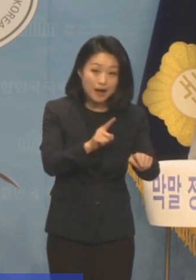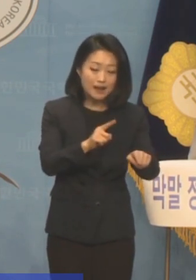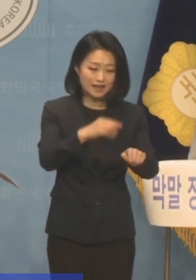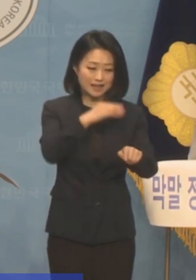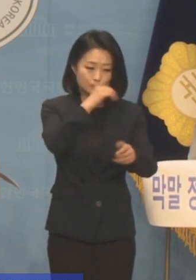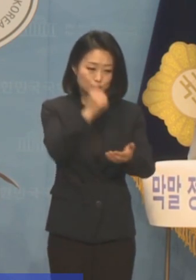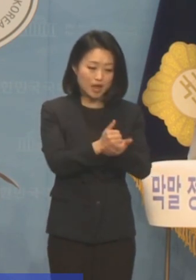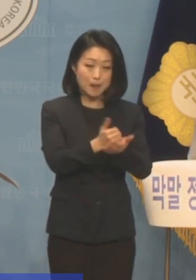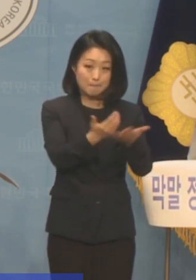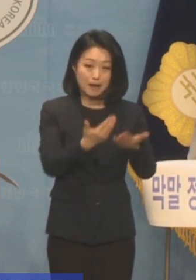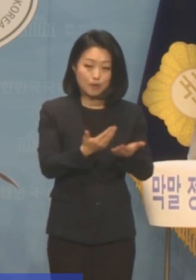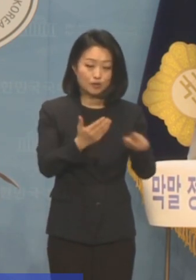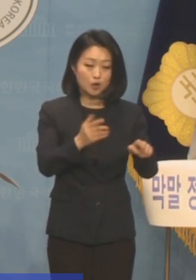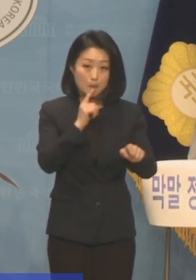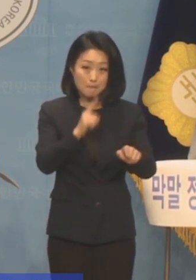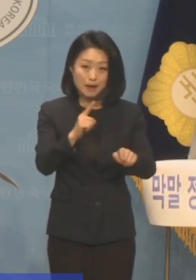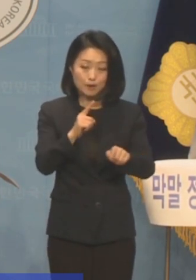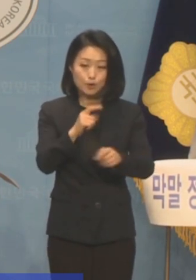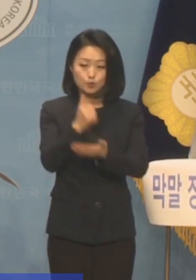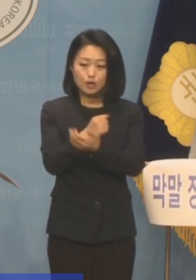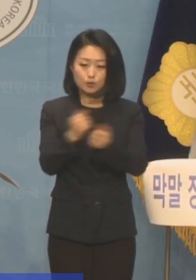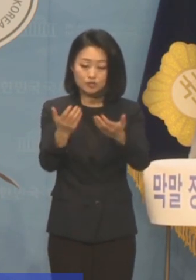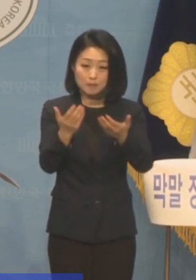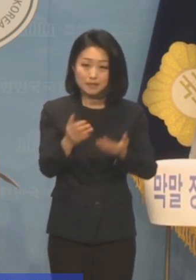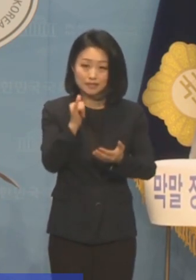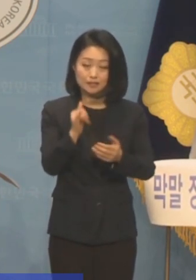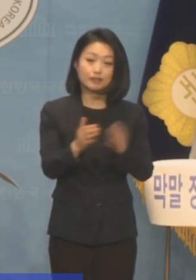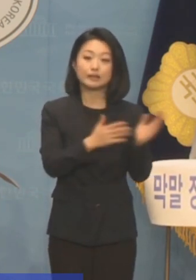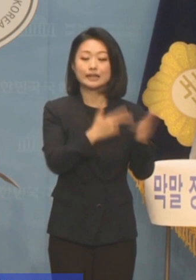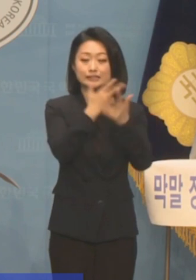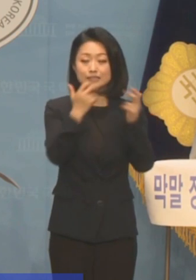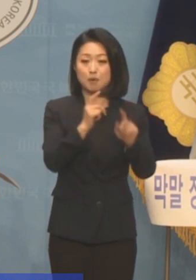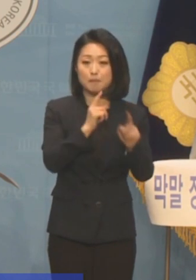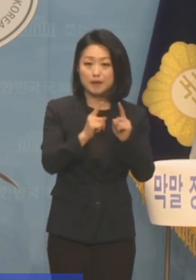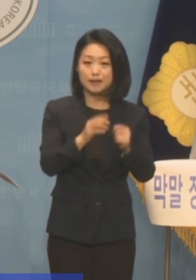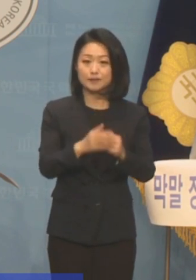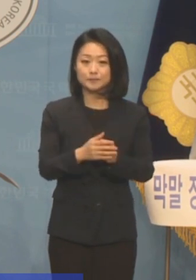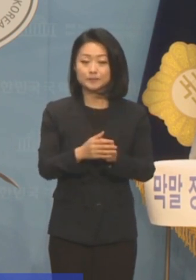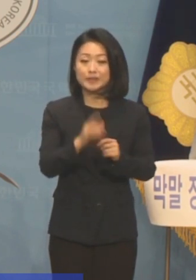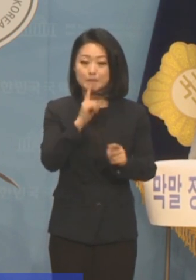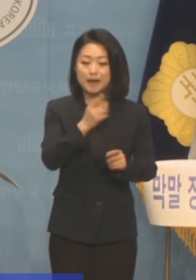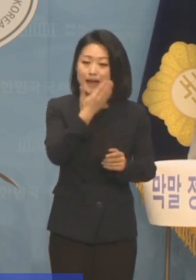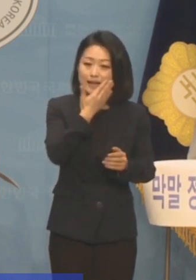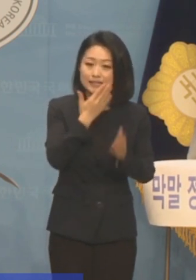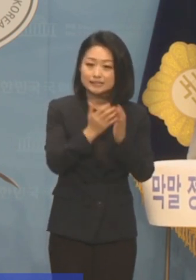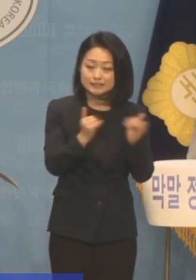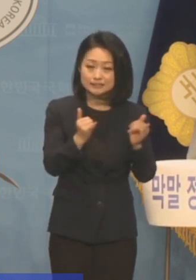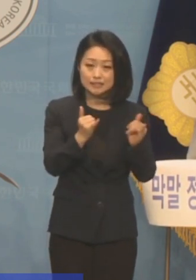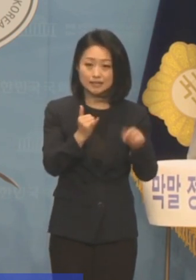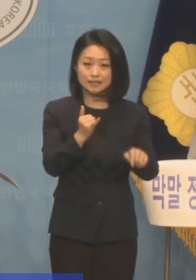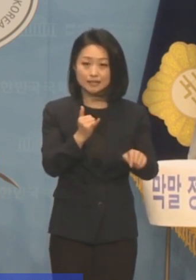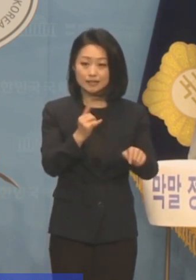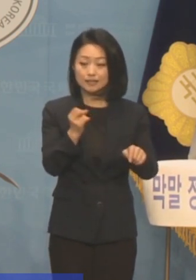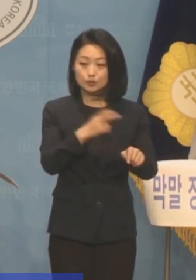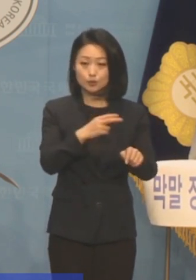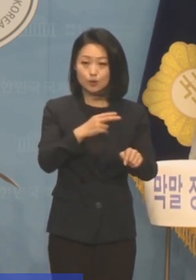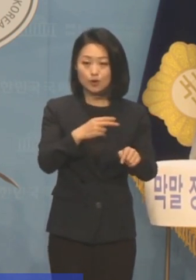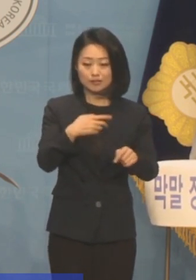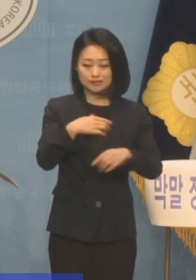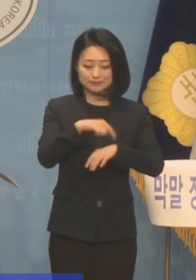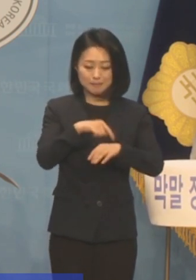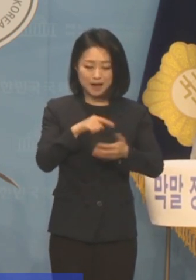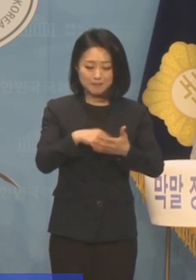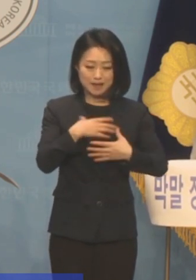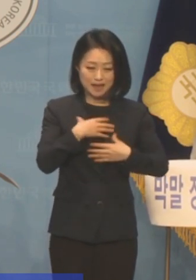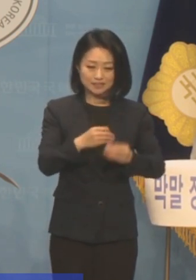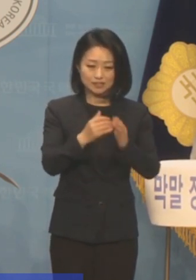있습니다 잠언 17장 27절은 말씀합니다 말을 끼는 자는 지식에 있고 성품이 안전한 자는 명철하고